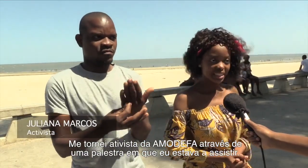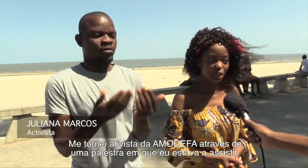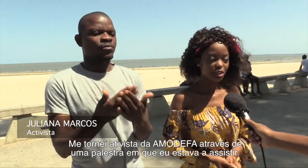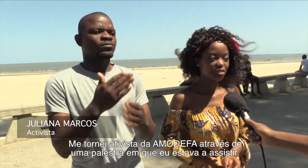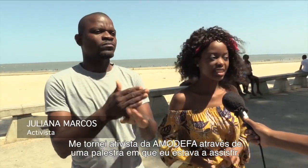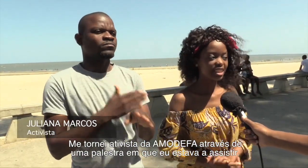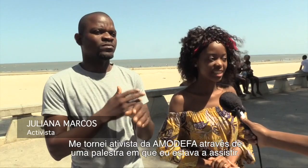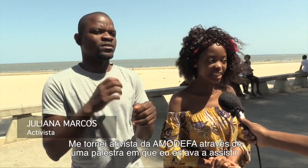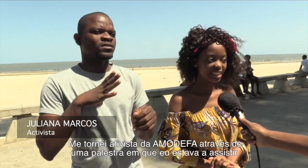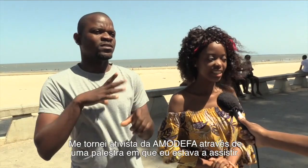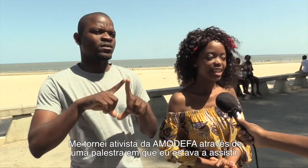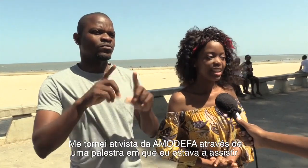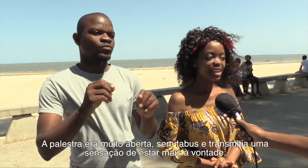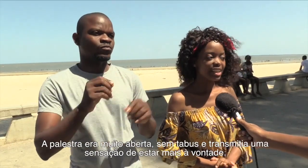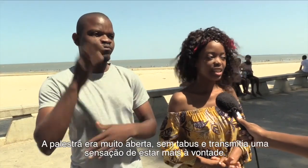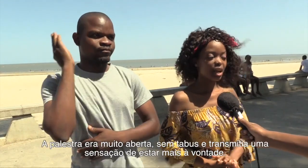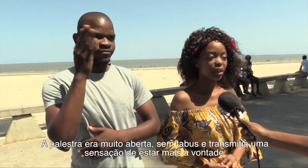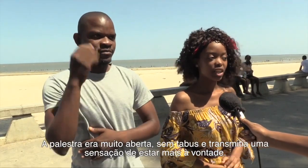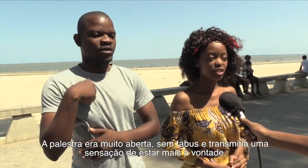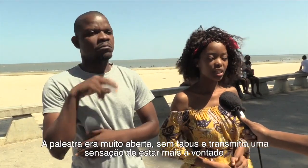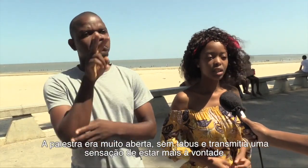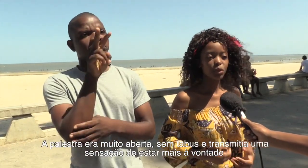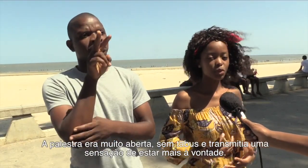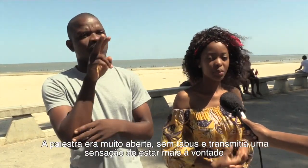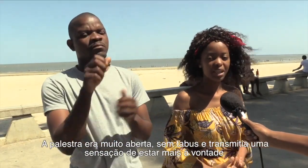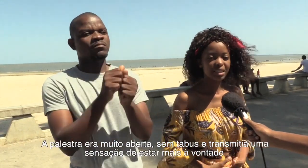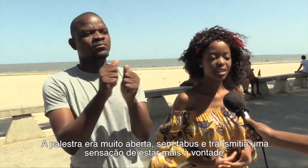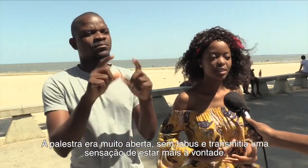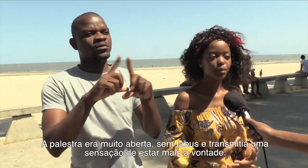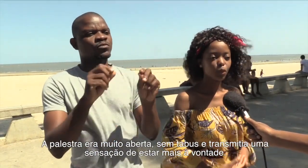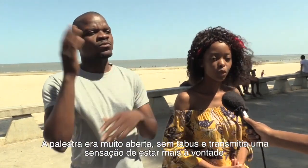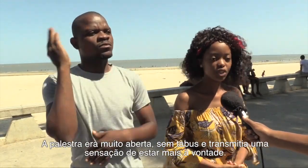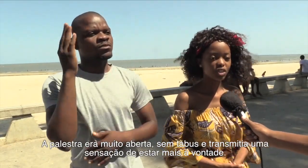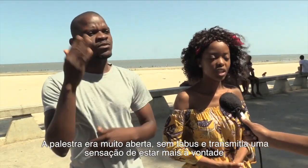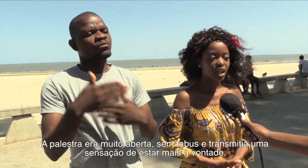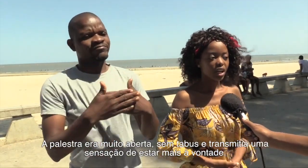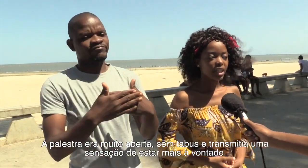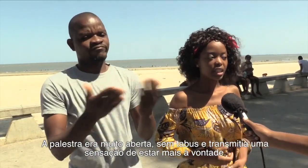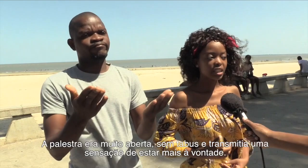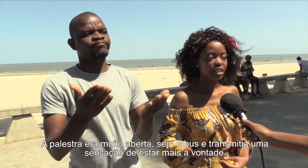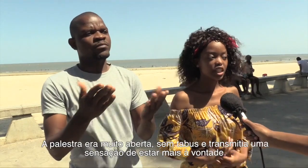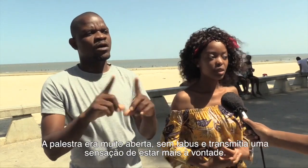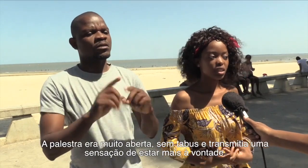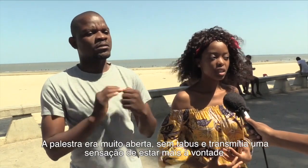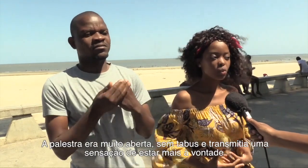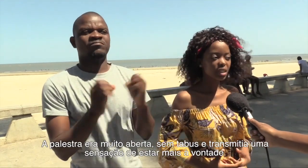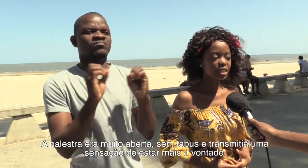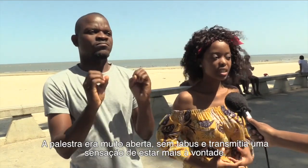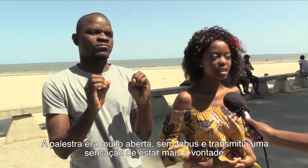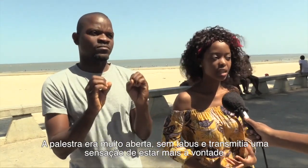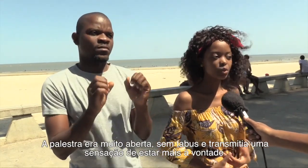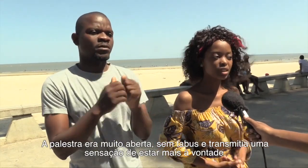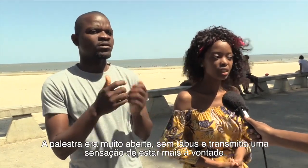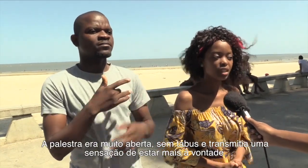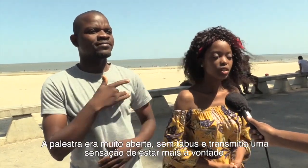palestra em que eu estava a assistir. E a palestra era muito aberta, sem tabus, em que transmitia uma